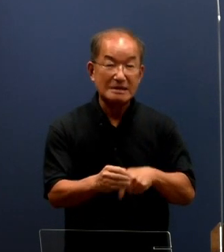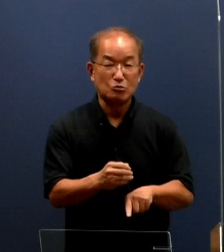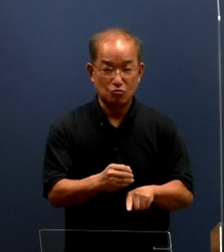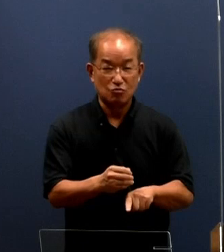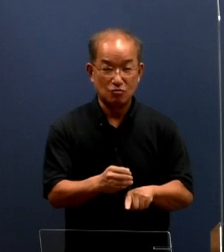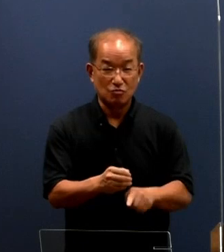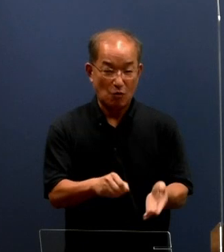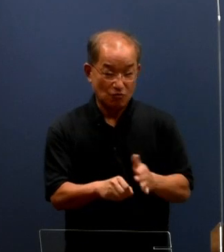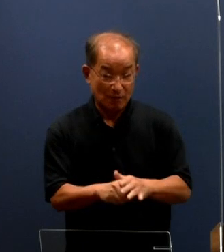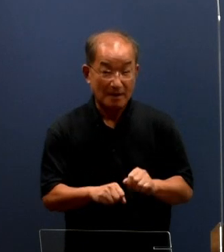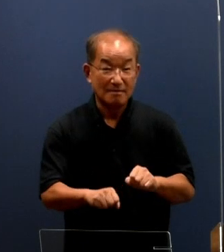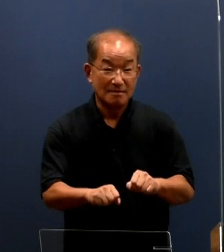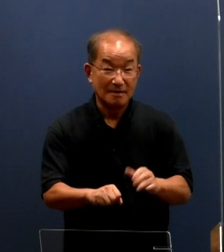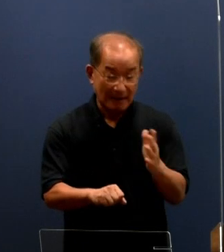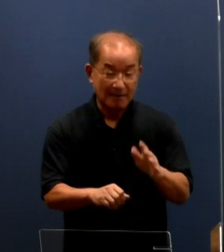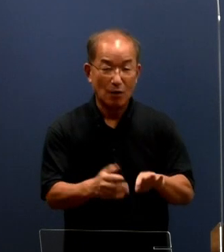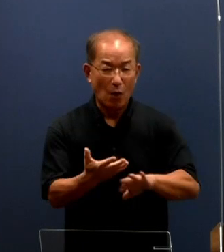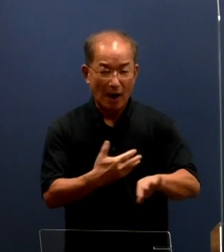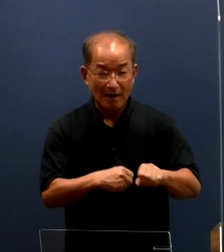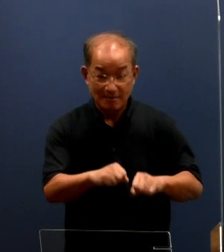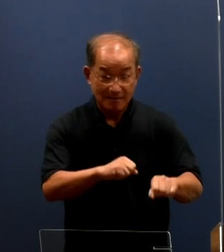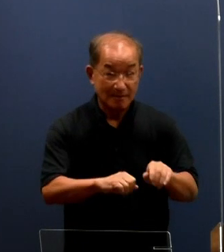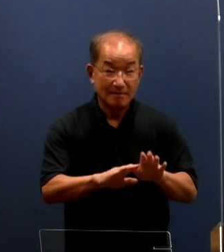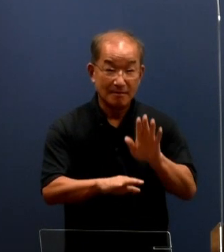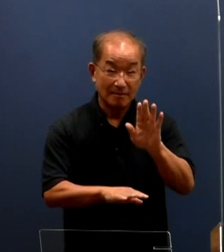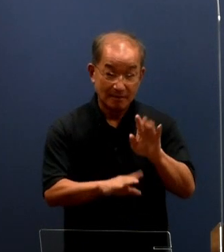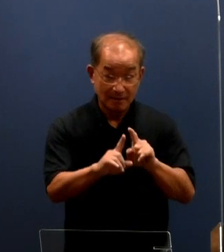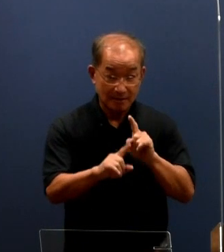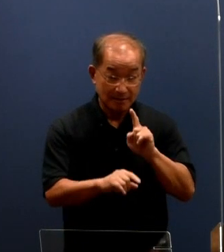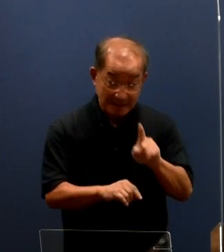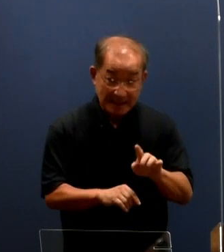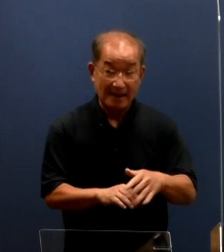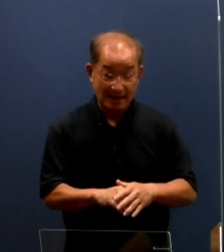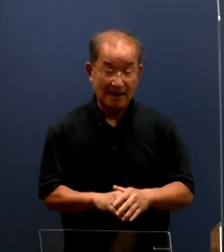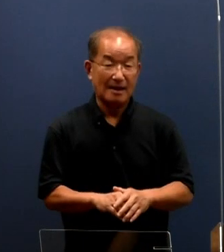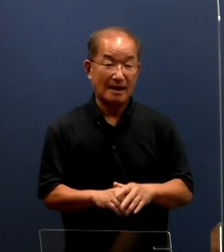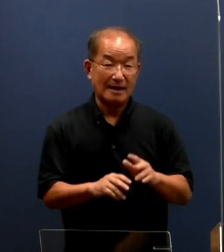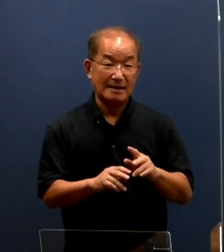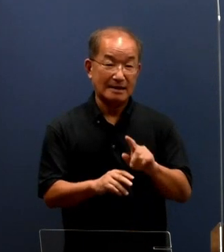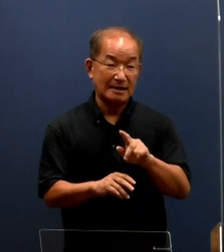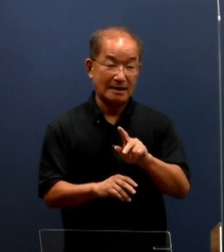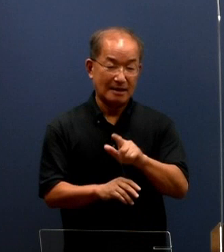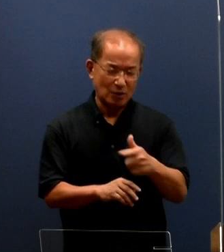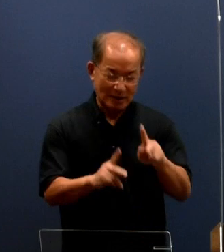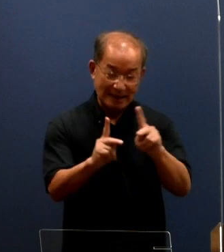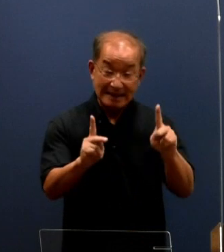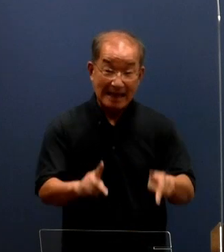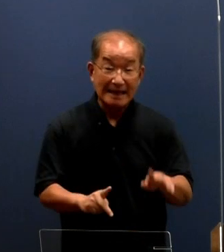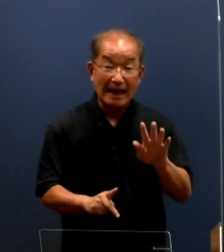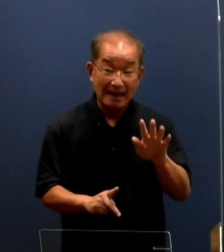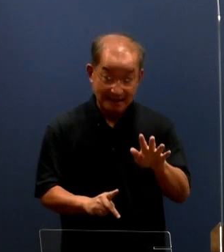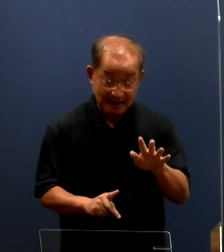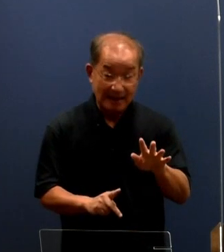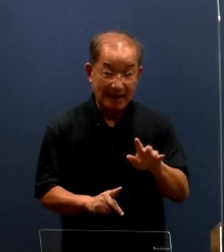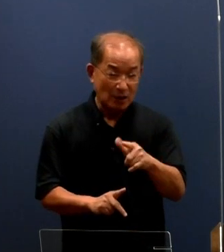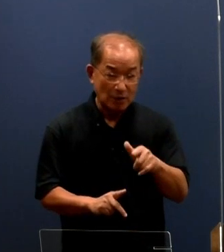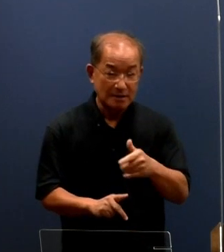て、まあ、いろんな課題がある、まあ、それあってもそのあの十分なメリットがあると、で我々もできる